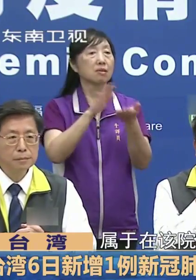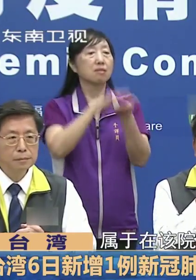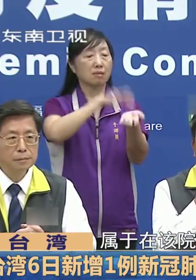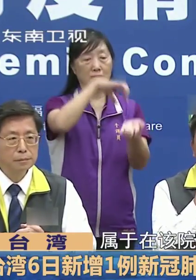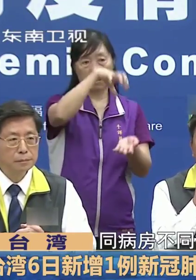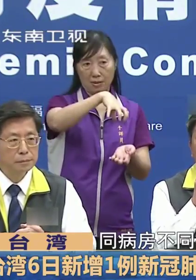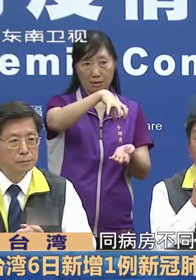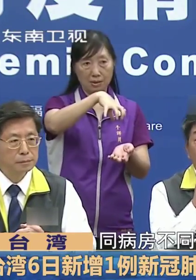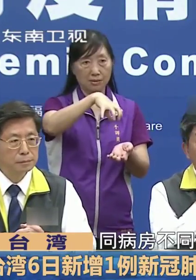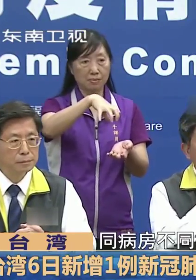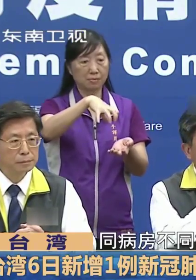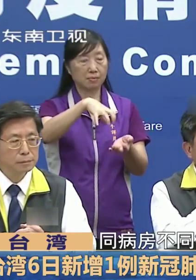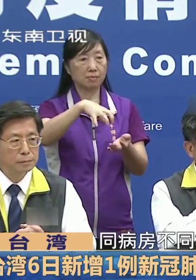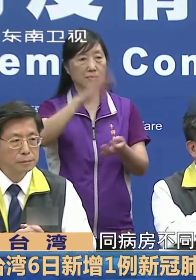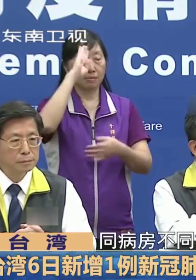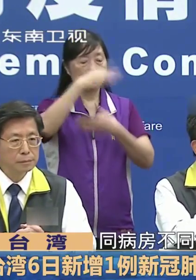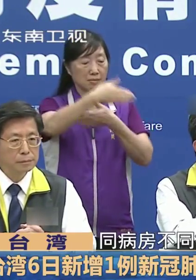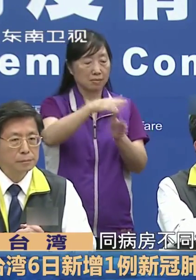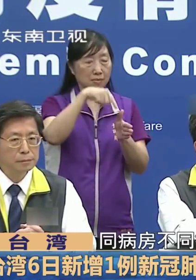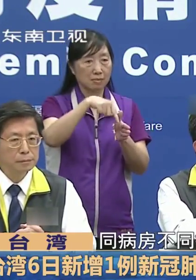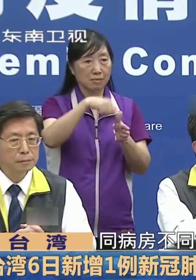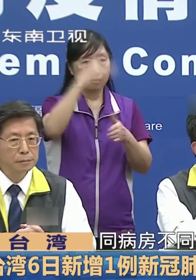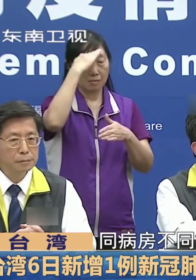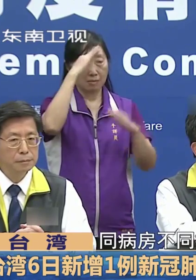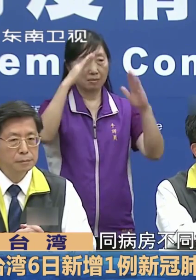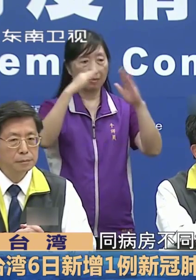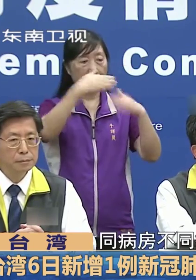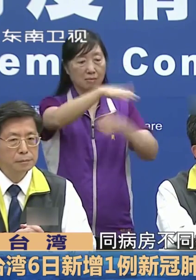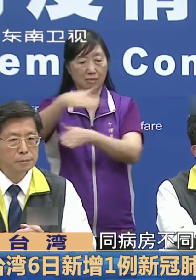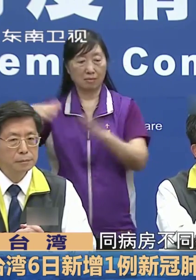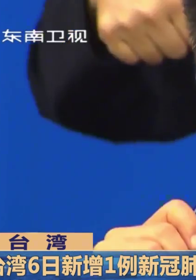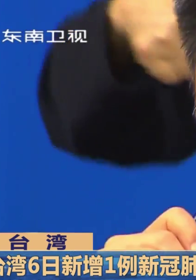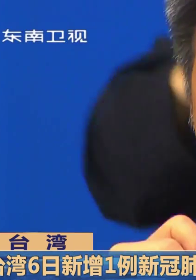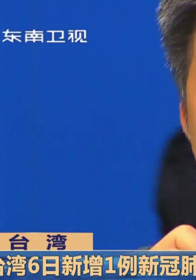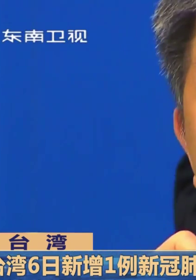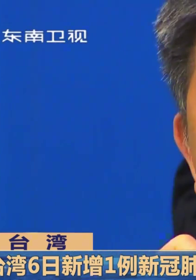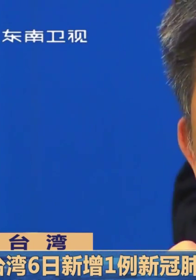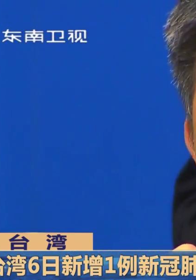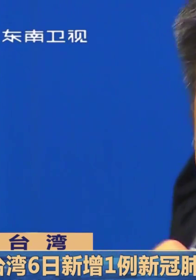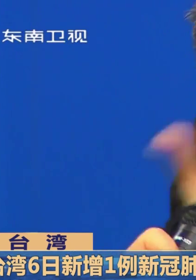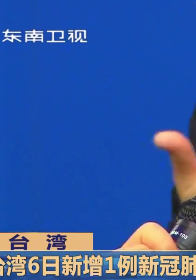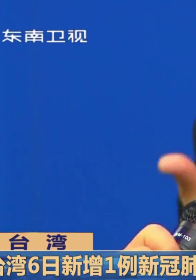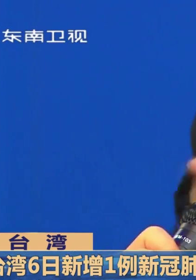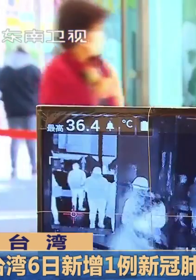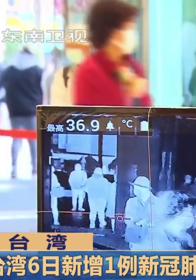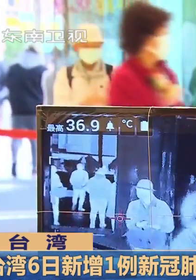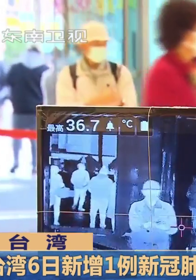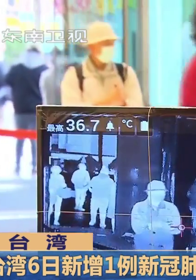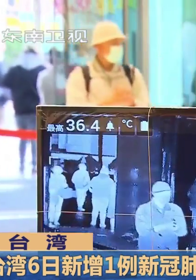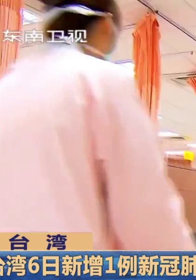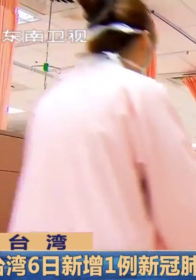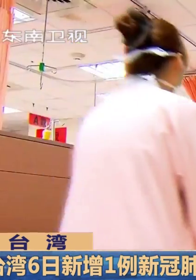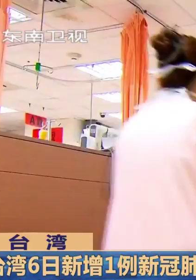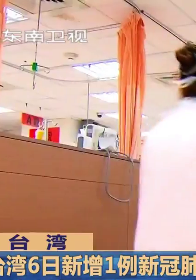面，同病房不同病室，的出院的病人。 陈时中表示，第45例确诊